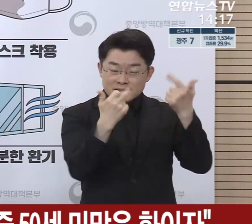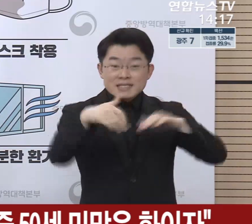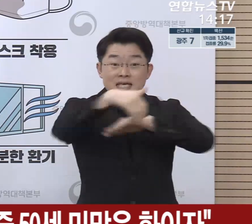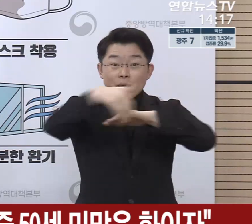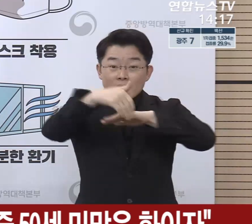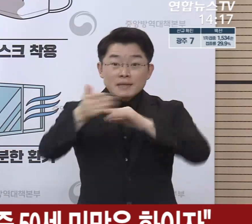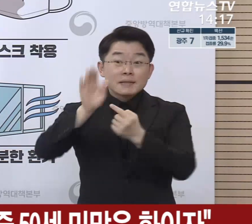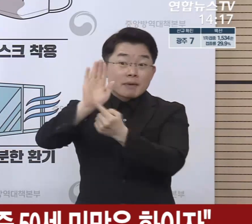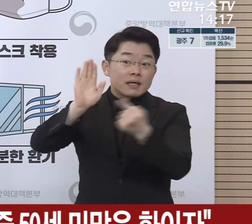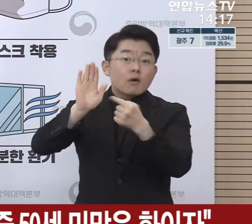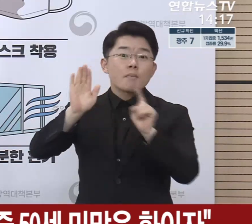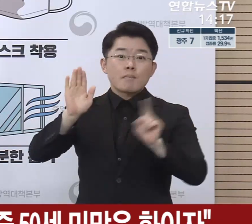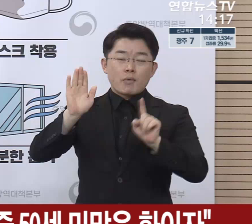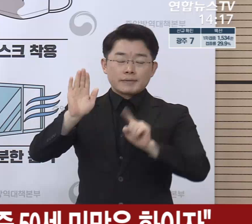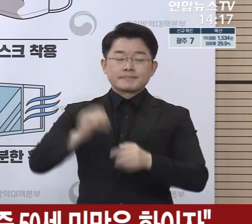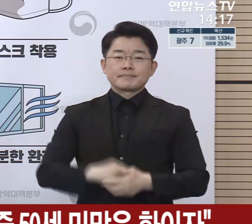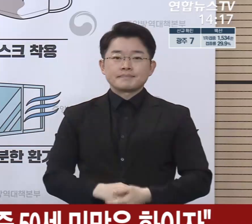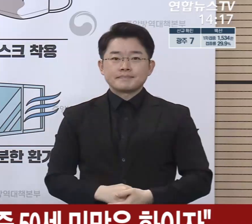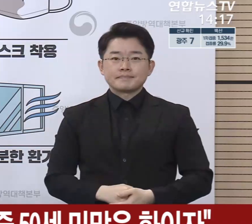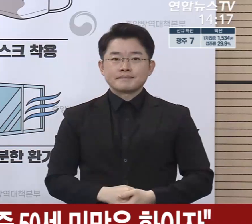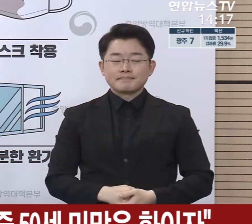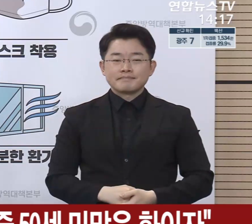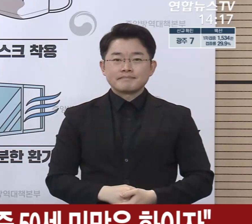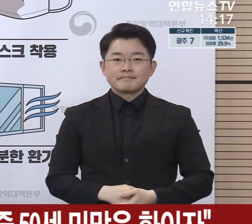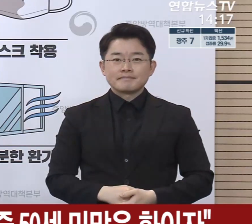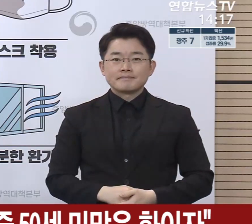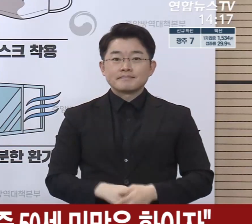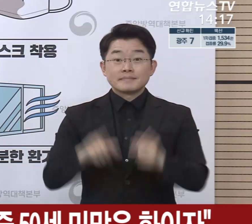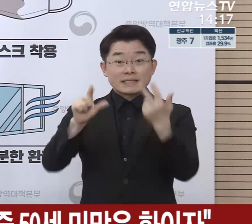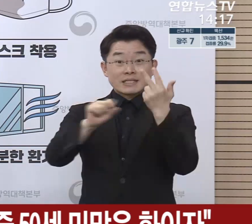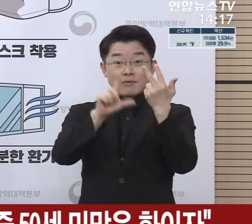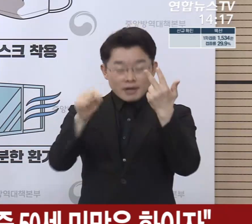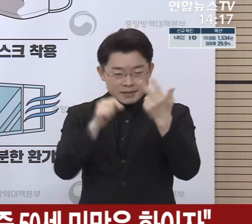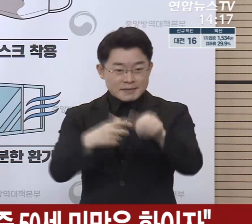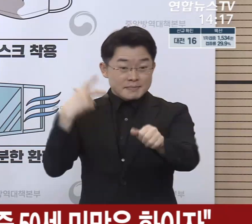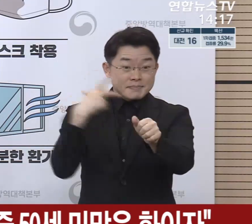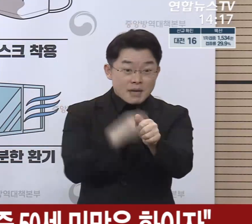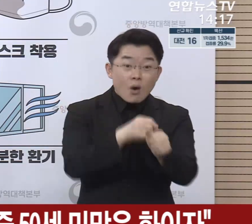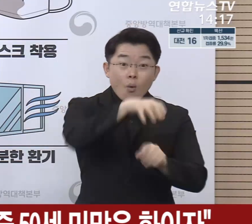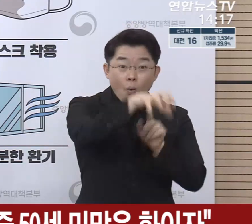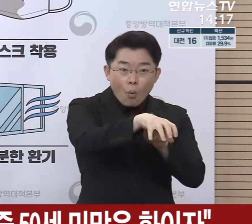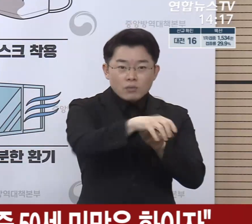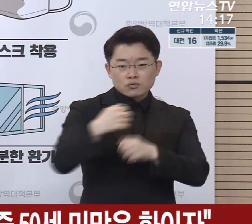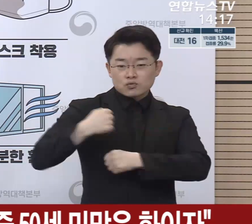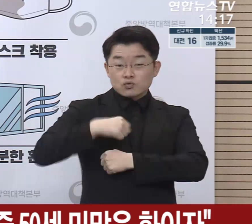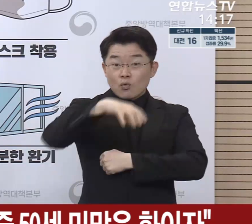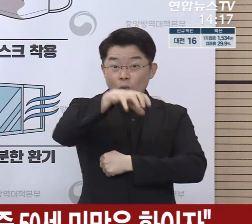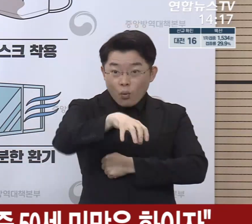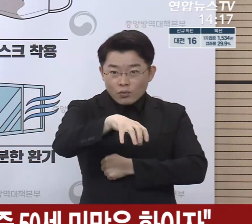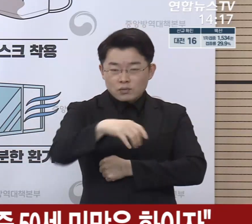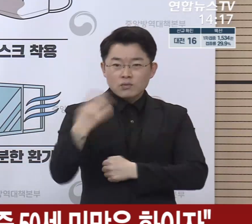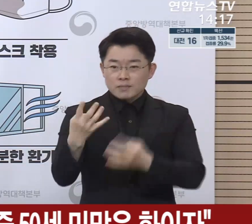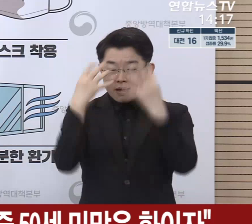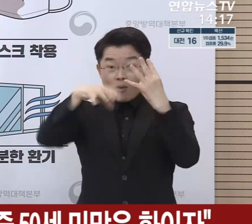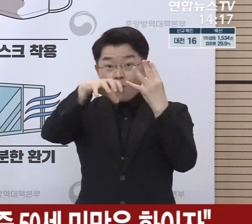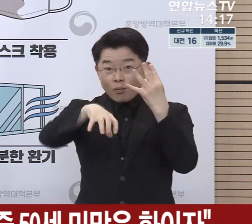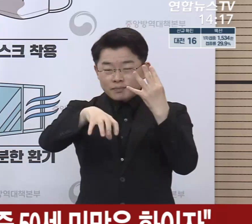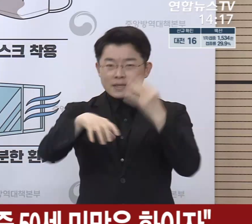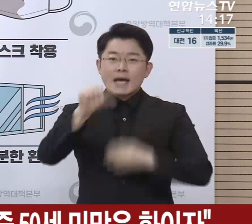발표한 3분기 시행 계획에 따라 7월에는 조기 접종 위탁의료기관 또 군부대,